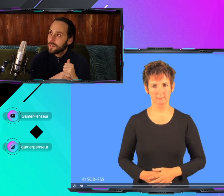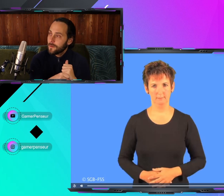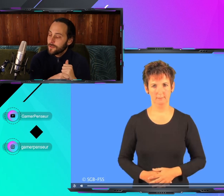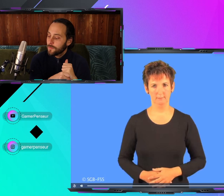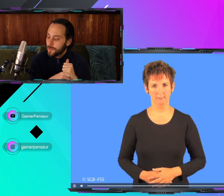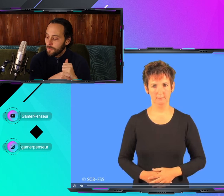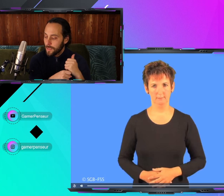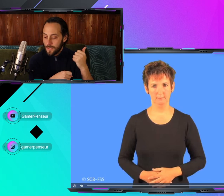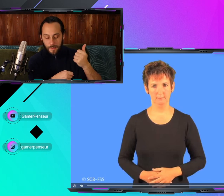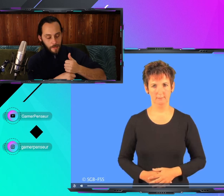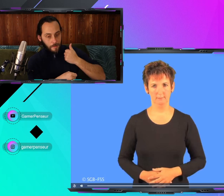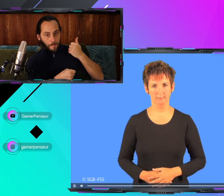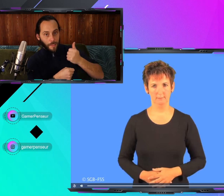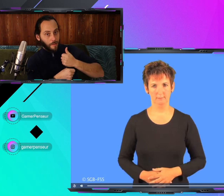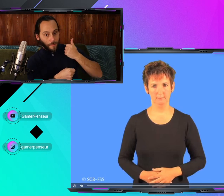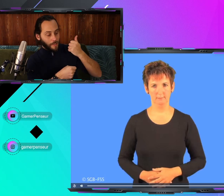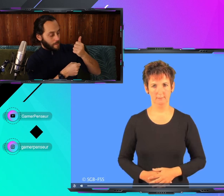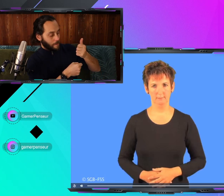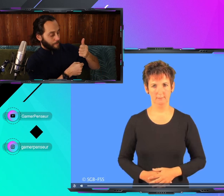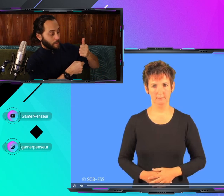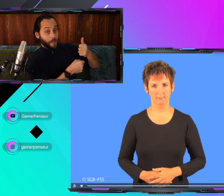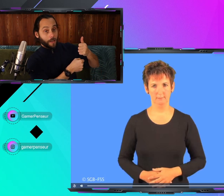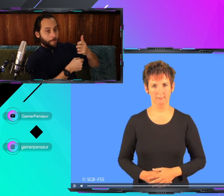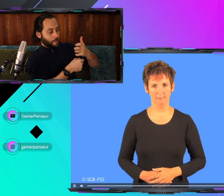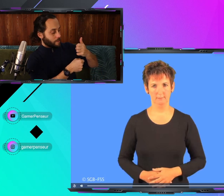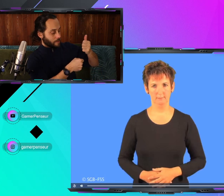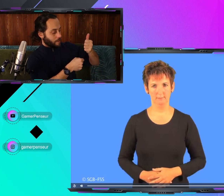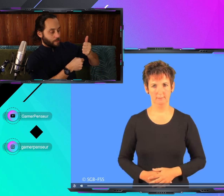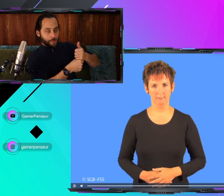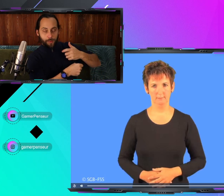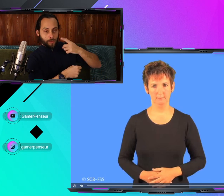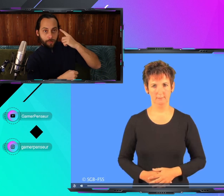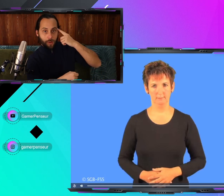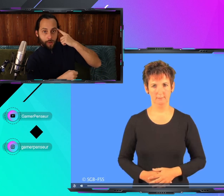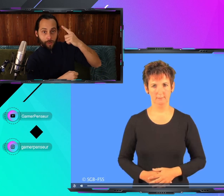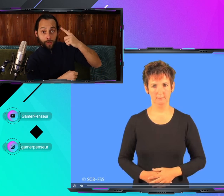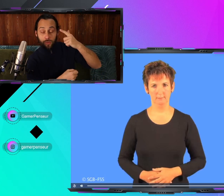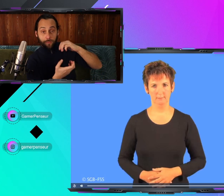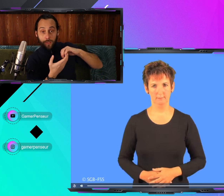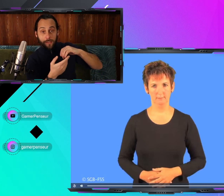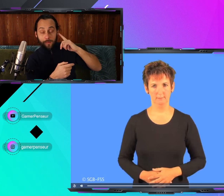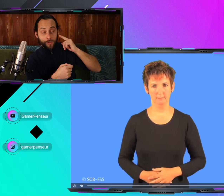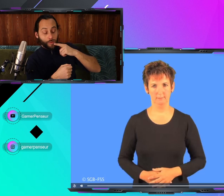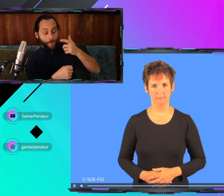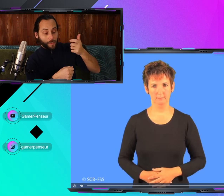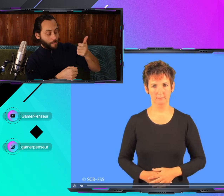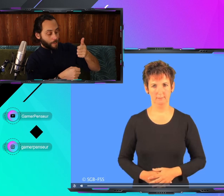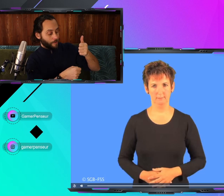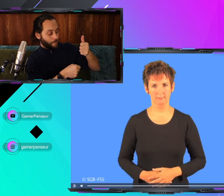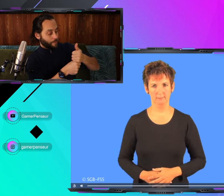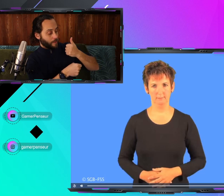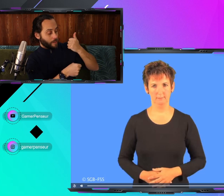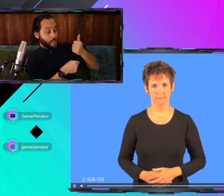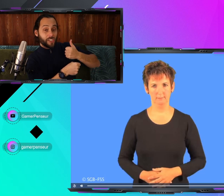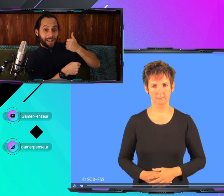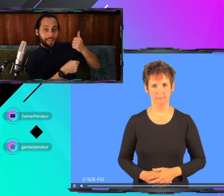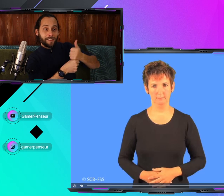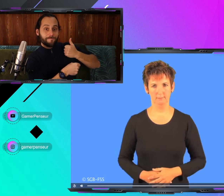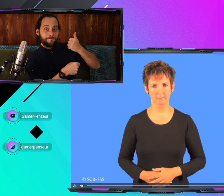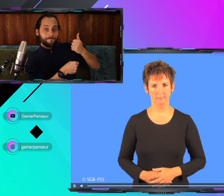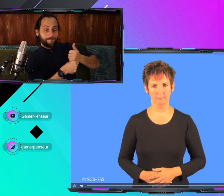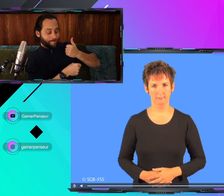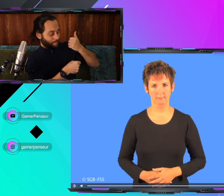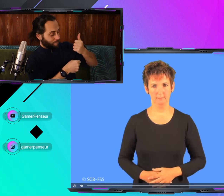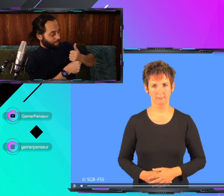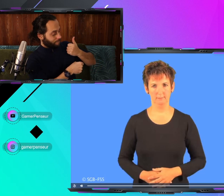C'est bizarre, ça me semble être dans le passé, ça. Mais c'est ça. C'est ça qu'elle a fait. C'est ça qui est juste, parce que je vois des amis sourds faire ça maintenant. Chaque année.